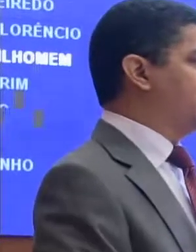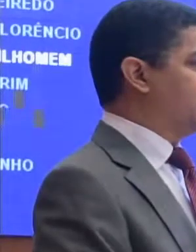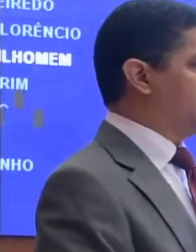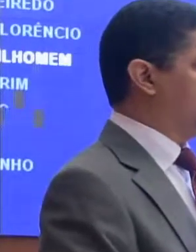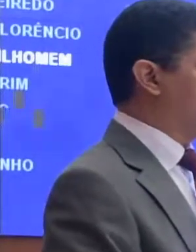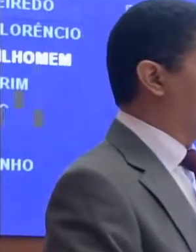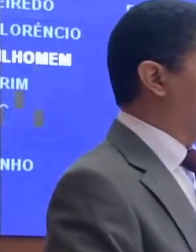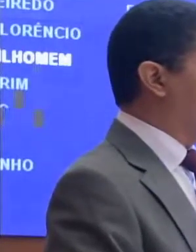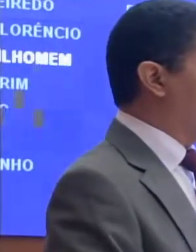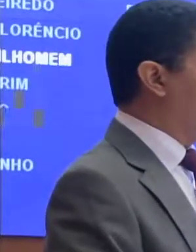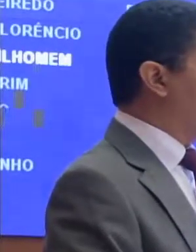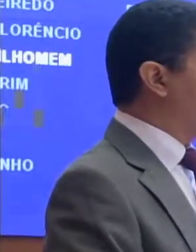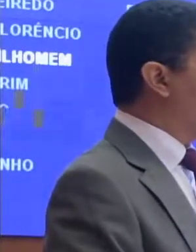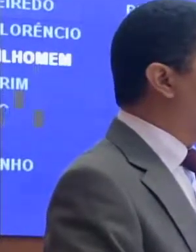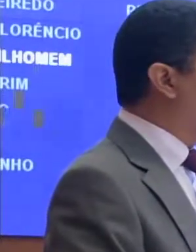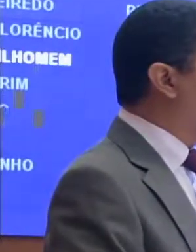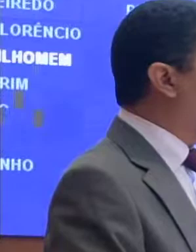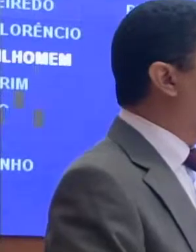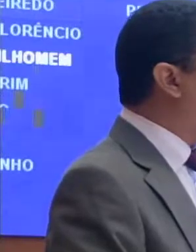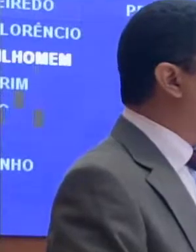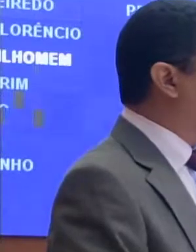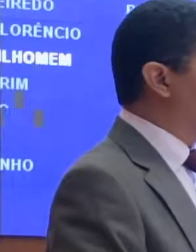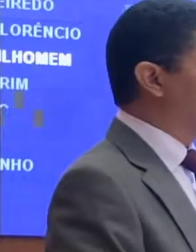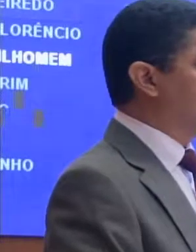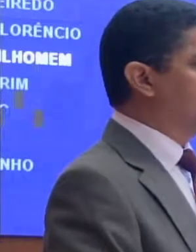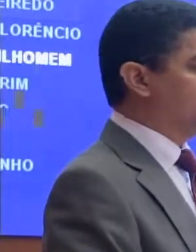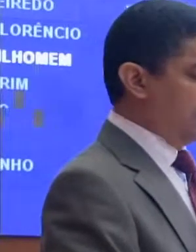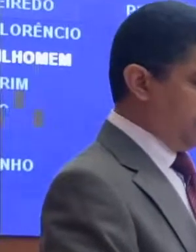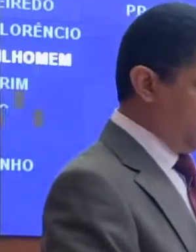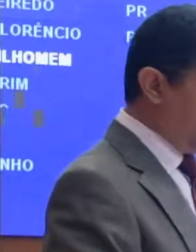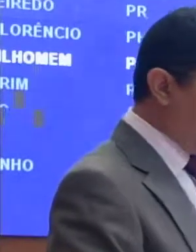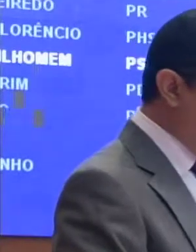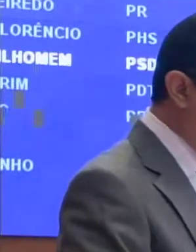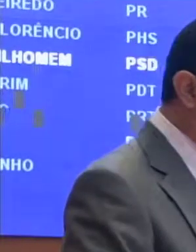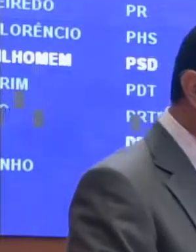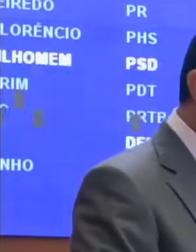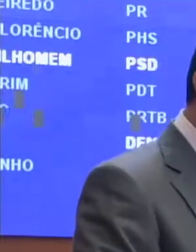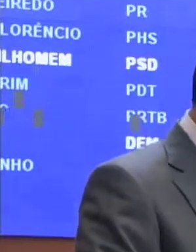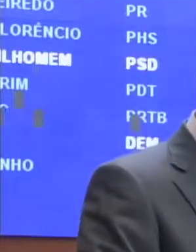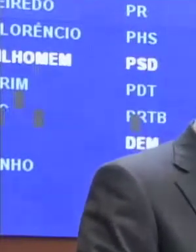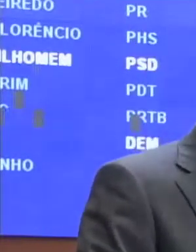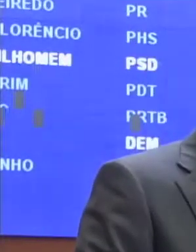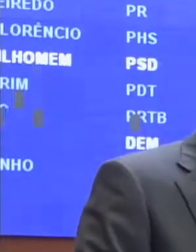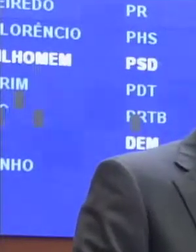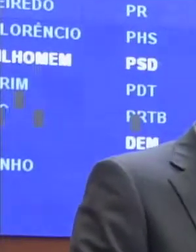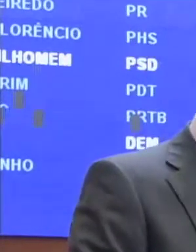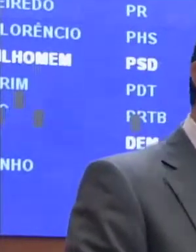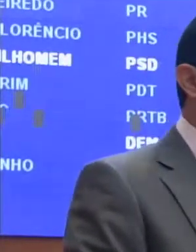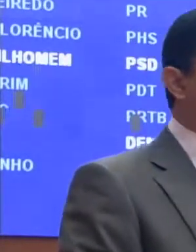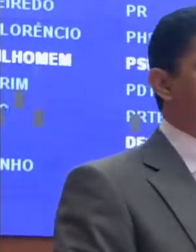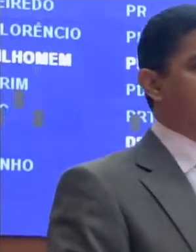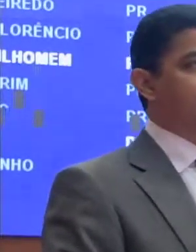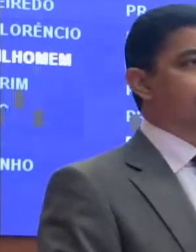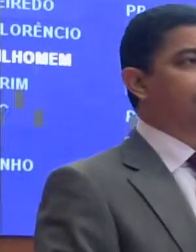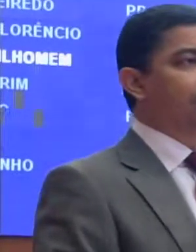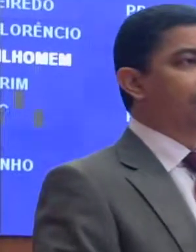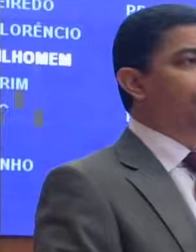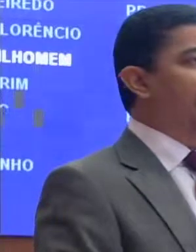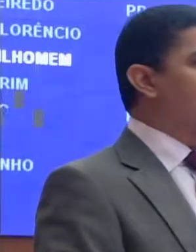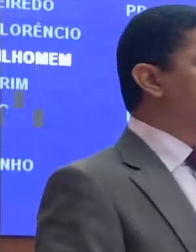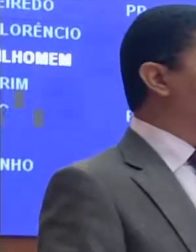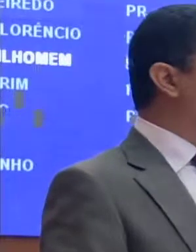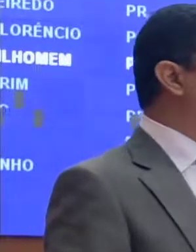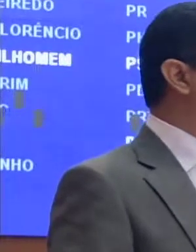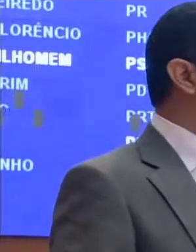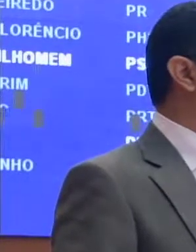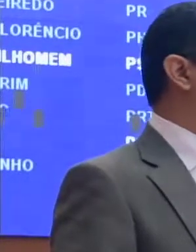das vítimas. Fui recebido por um pai, o senhor Laurenilson Farias,